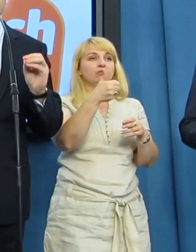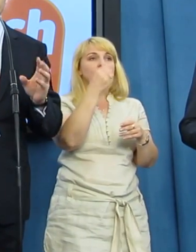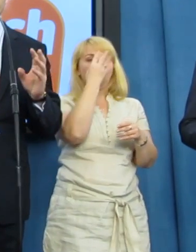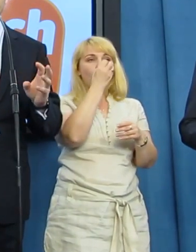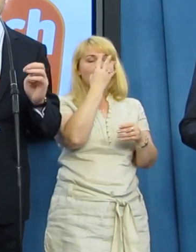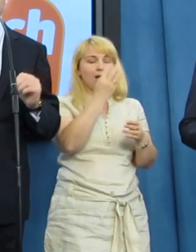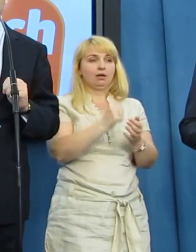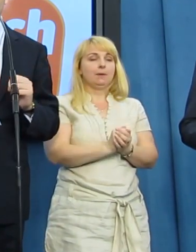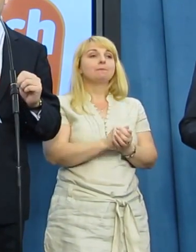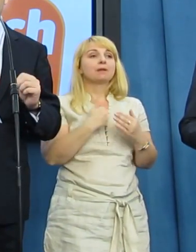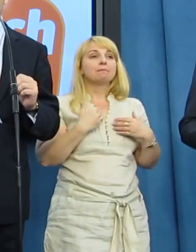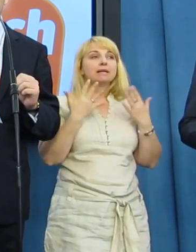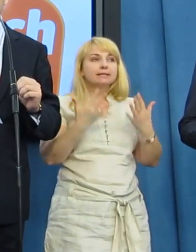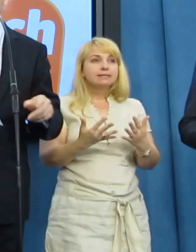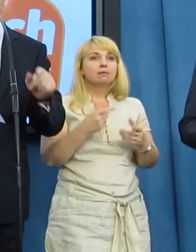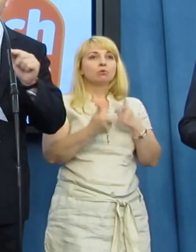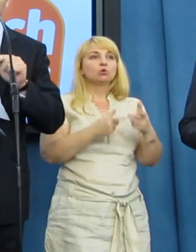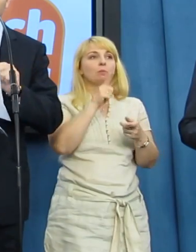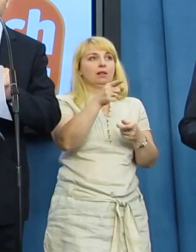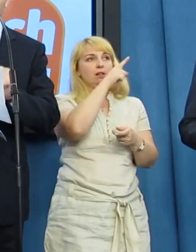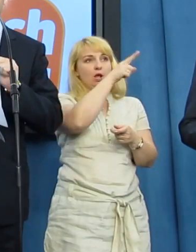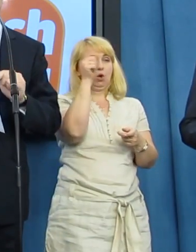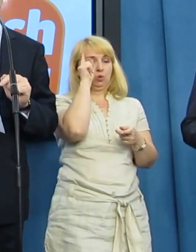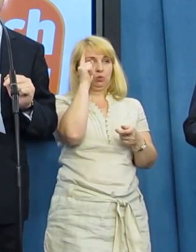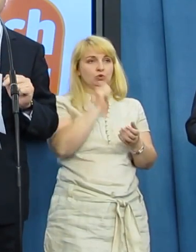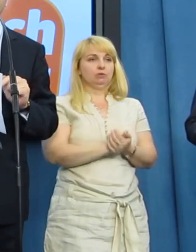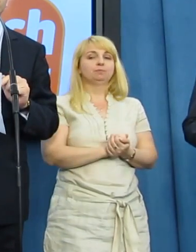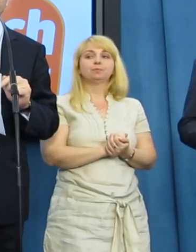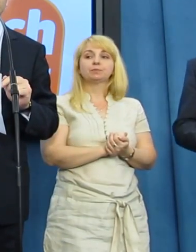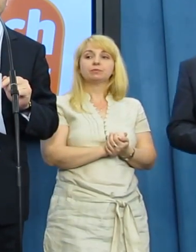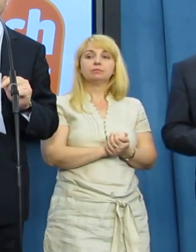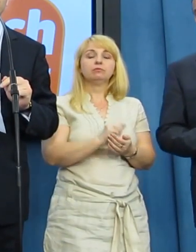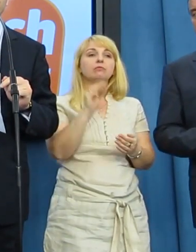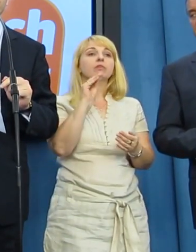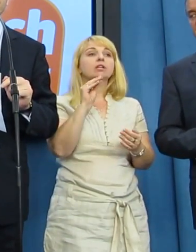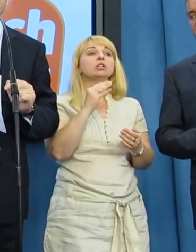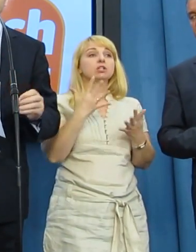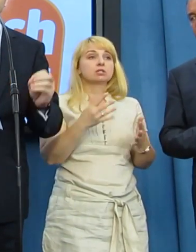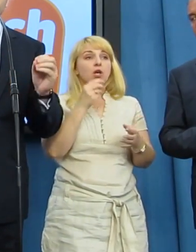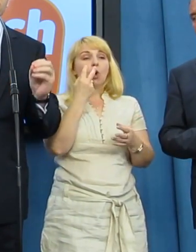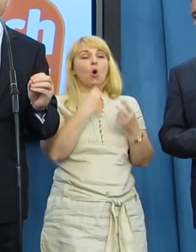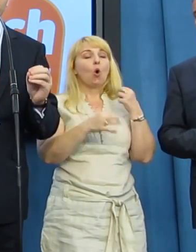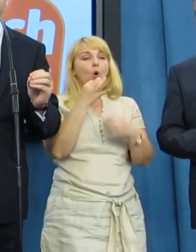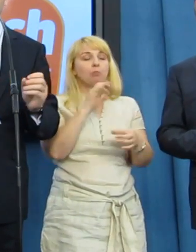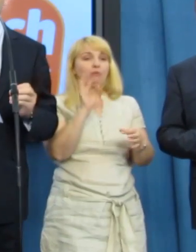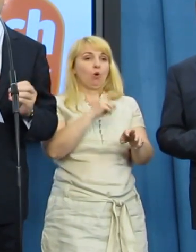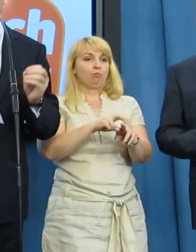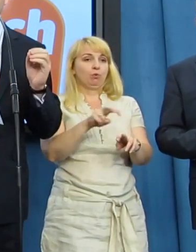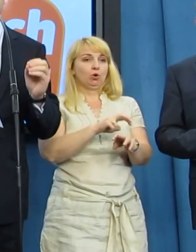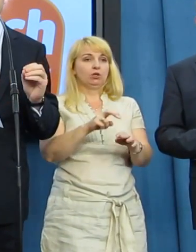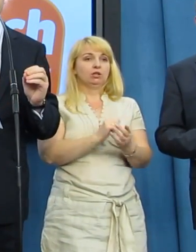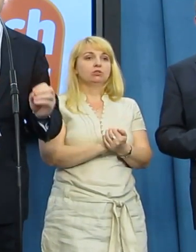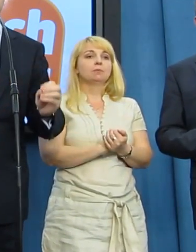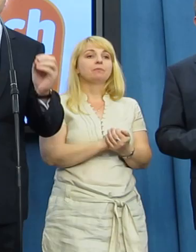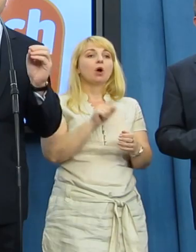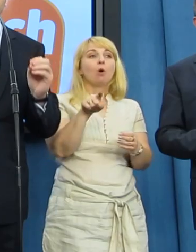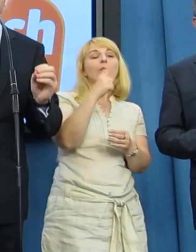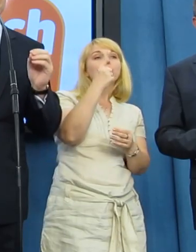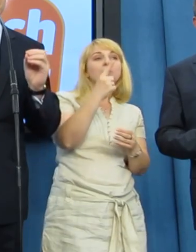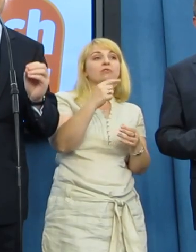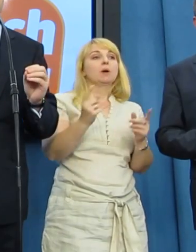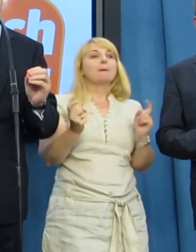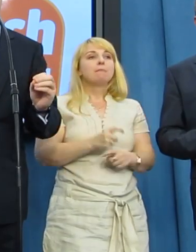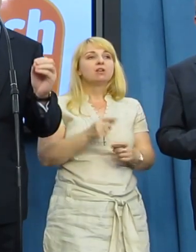postulatom szerokiej rzeszy przedsiębiorców i obywateli. Natomiast wracając jeszcze do tego projektu ustawy, w związku z tym faktem, że po pierwsze, państwo